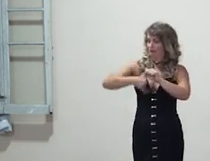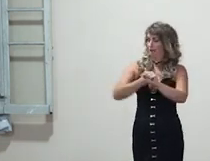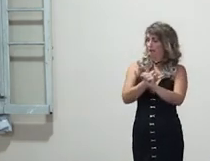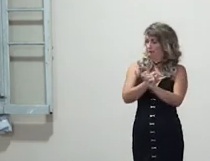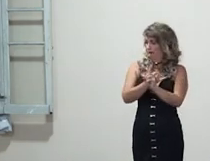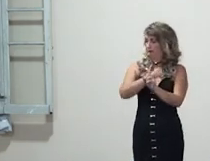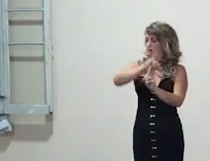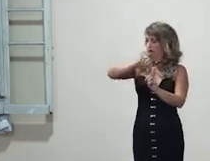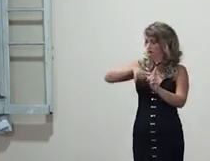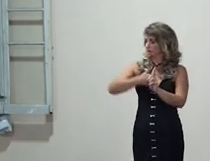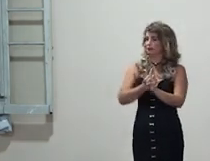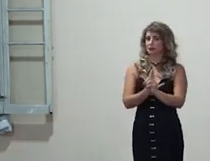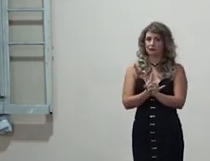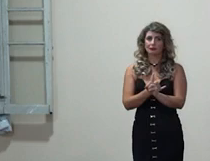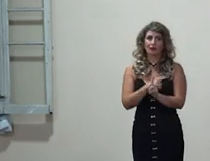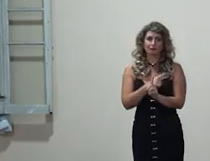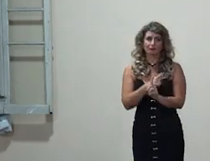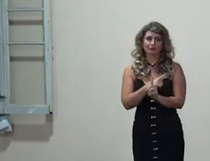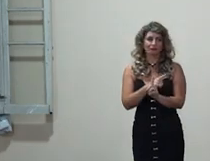palavra é bullying.